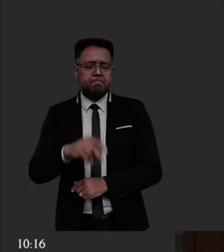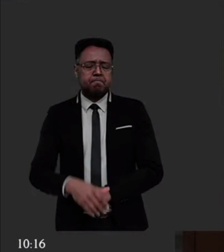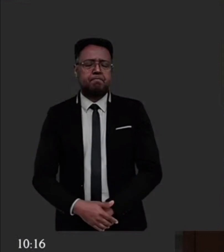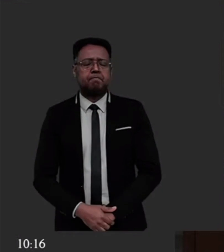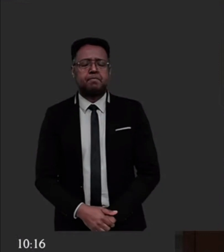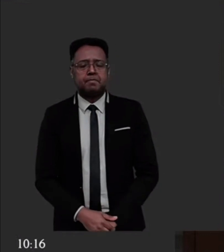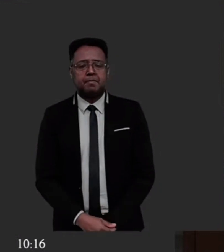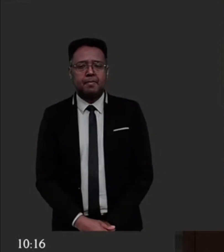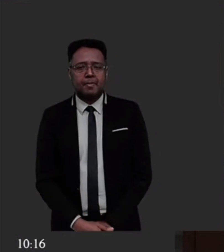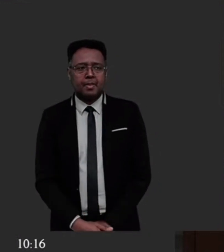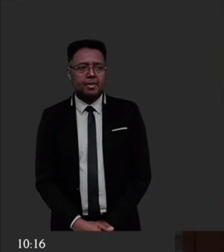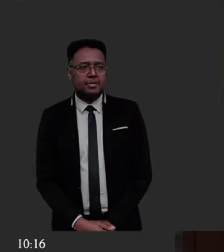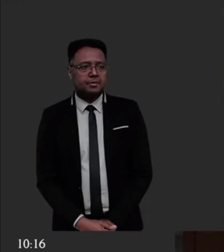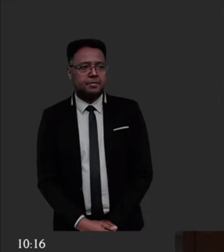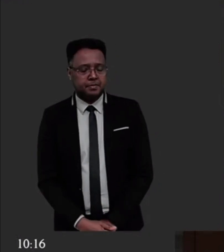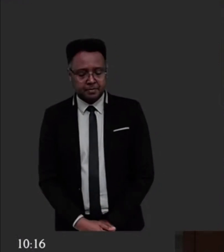aqui